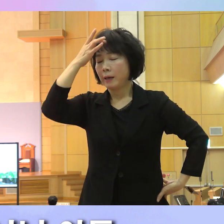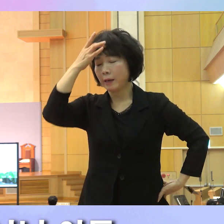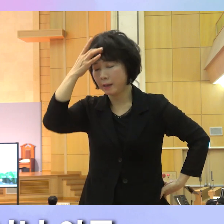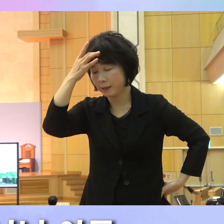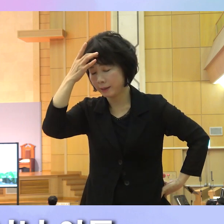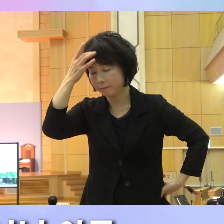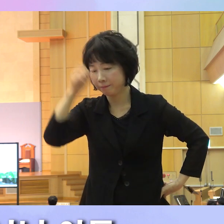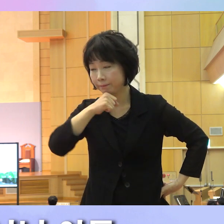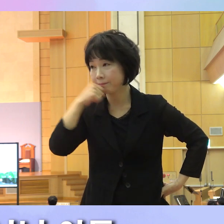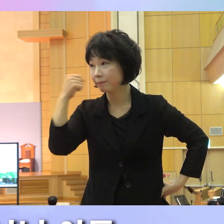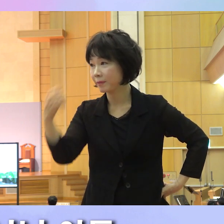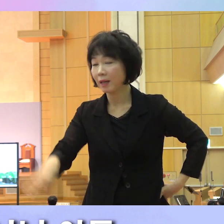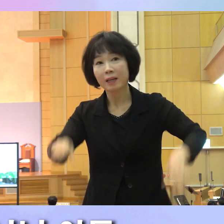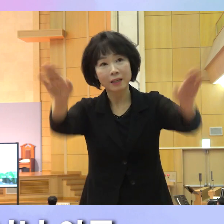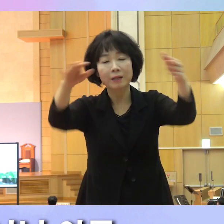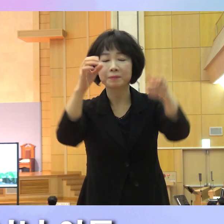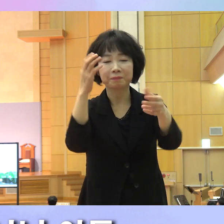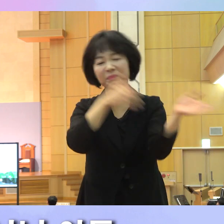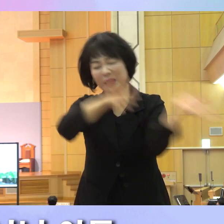대답하여 가로되 주는